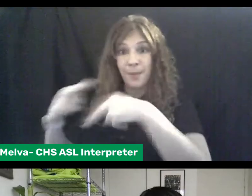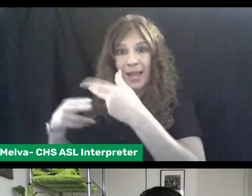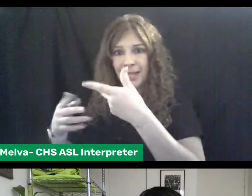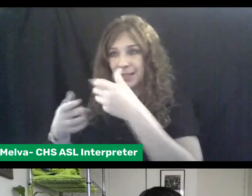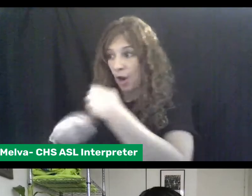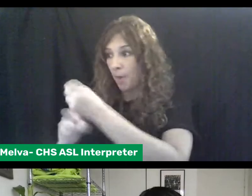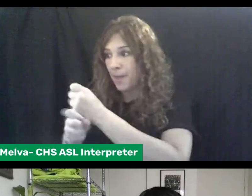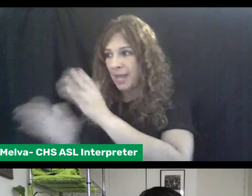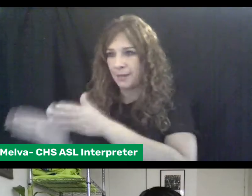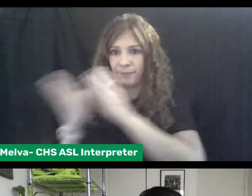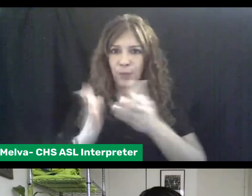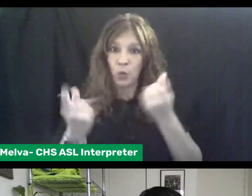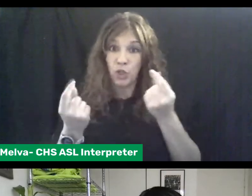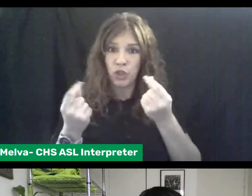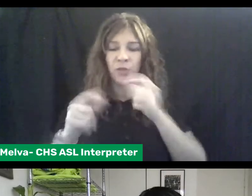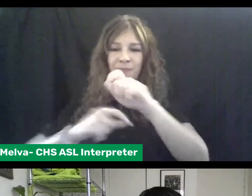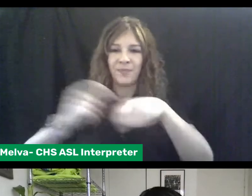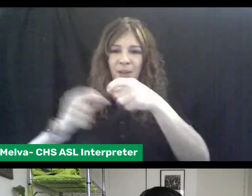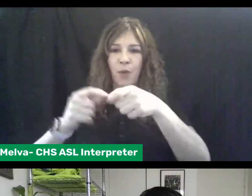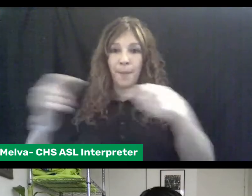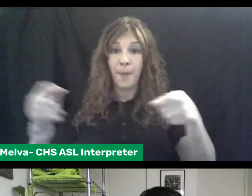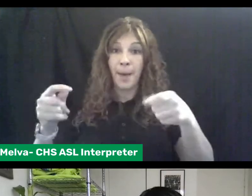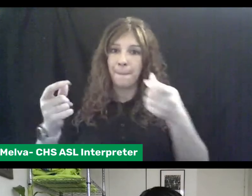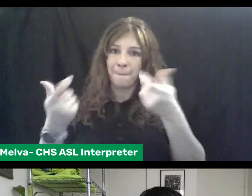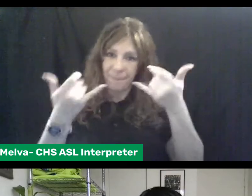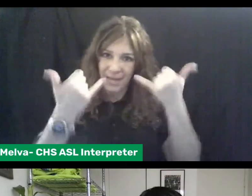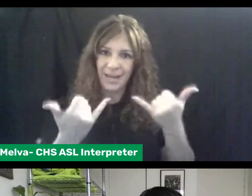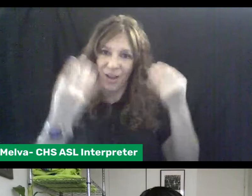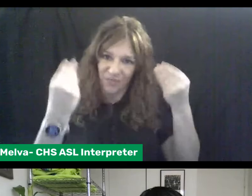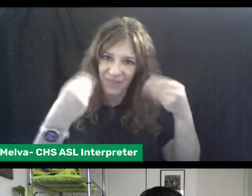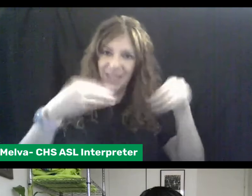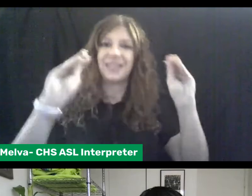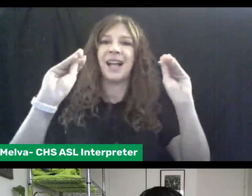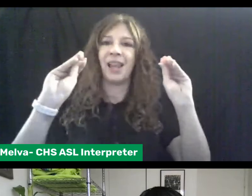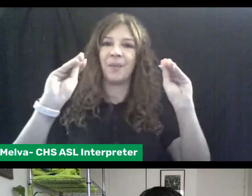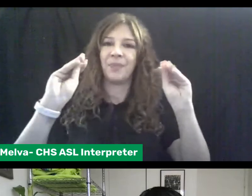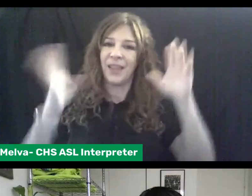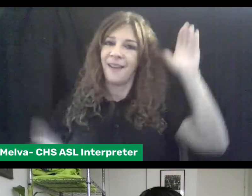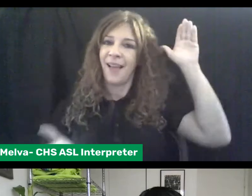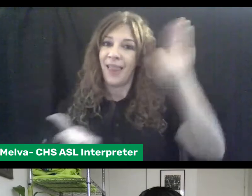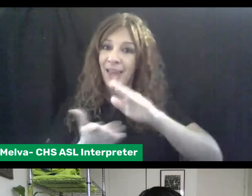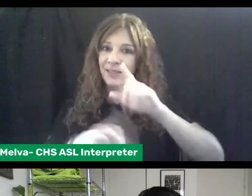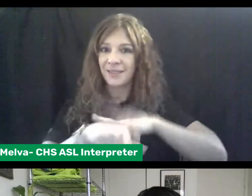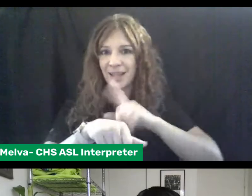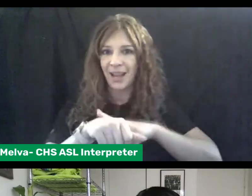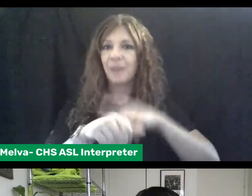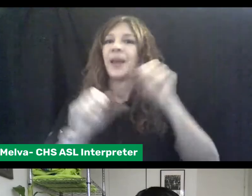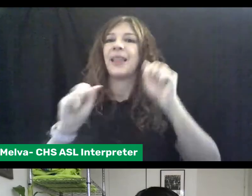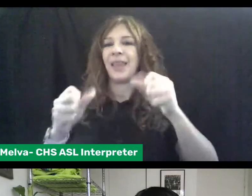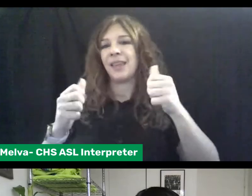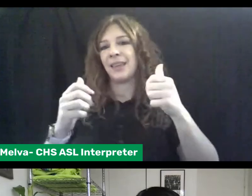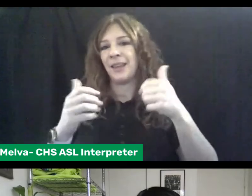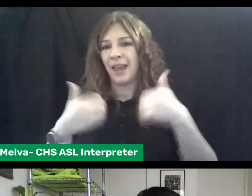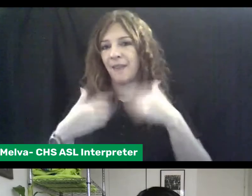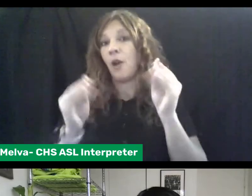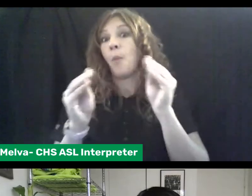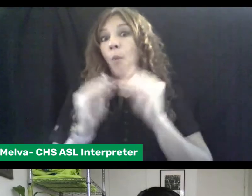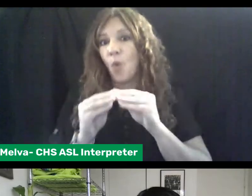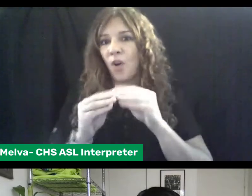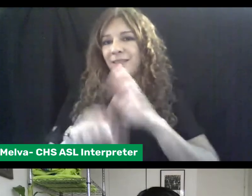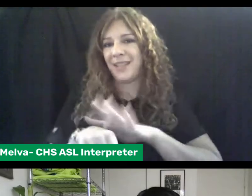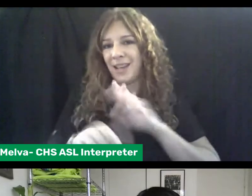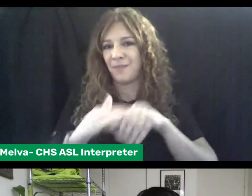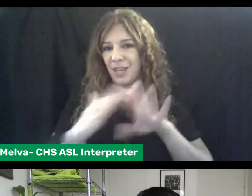ya cocidos y entonces, ¿verdad? Van a poder tener mayor descanso en sus vidas. Esa es la